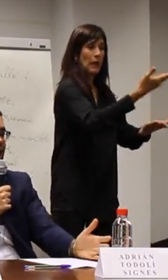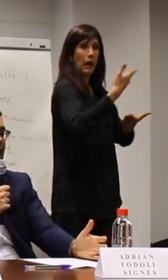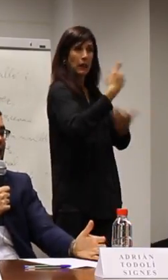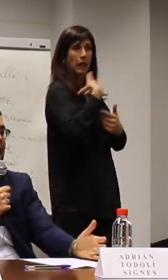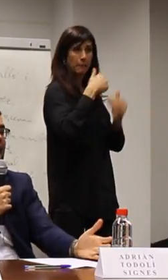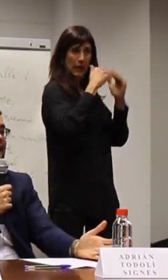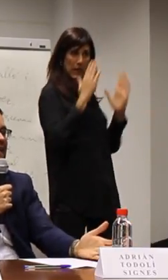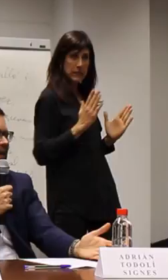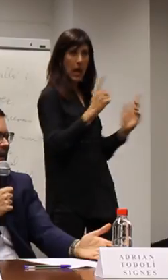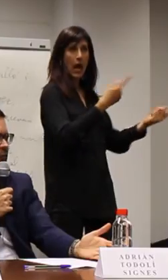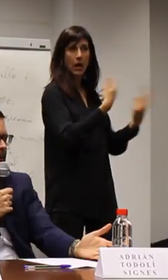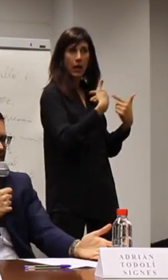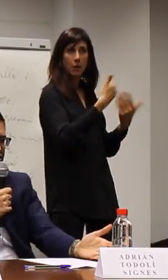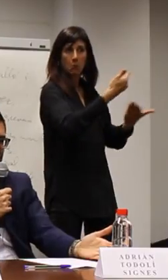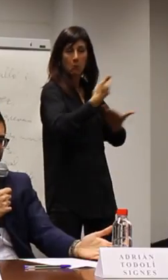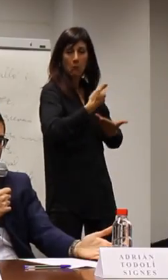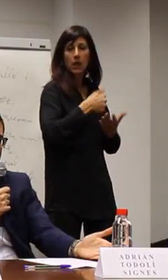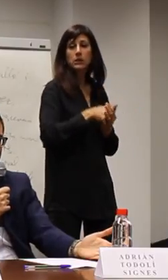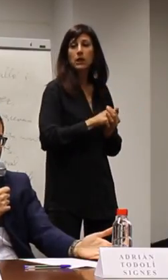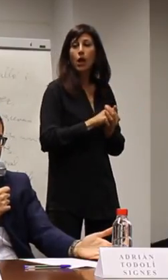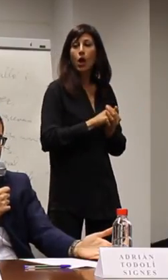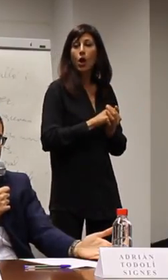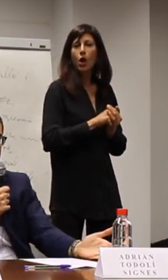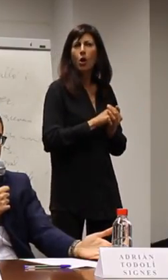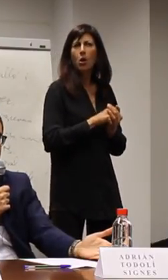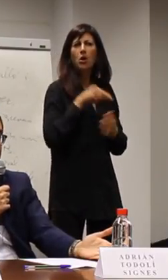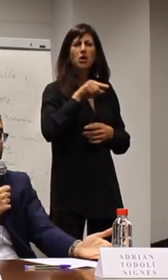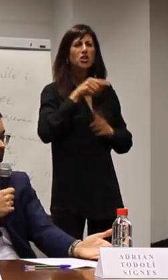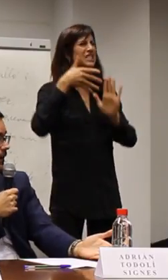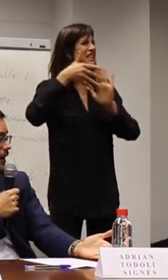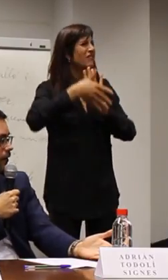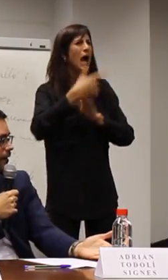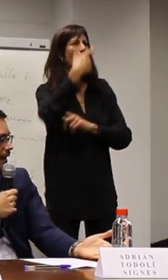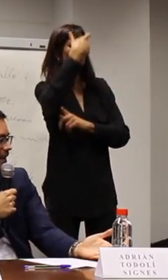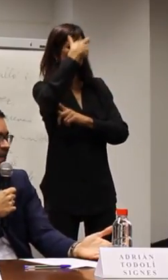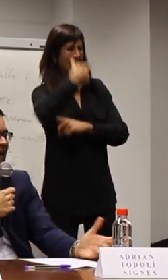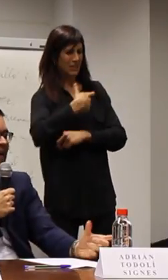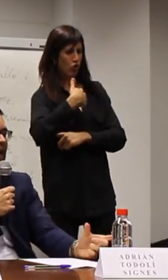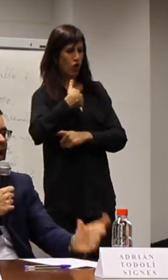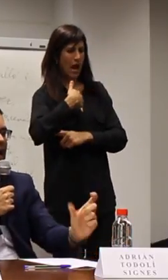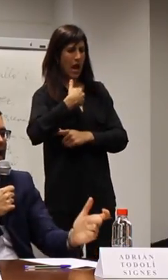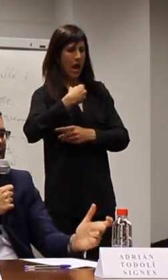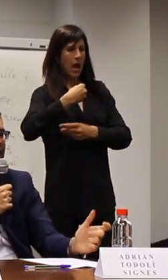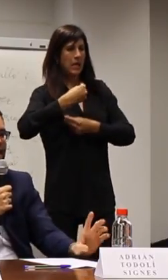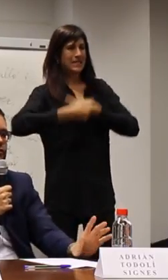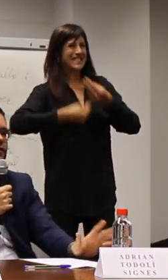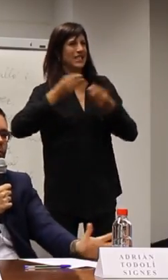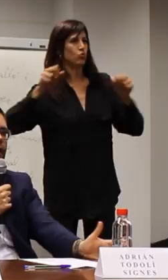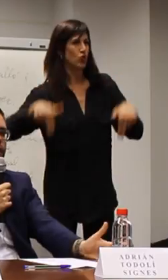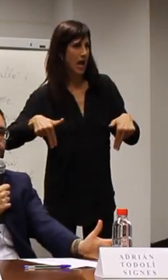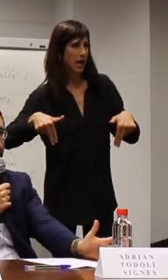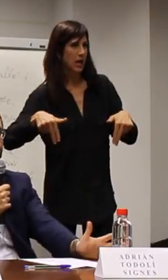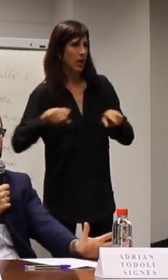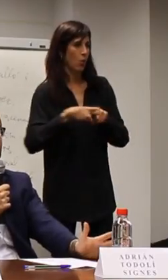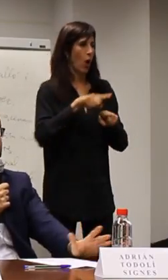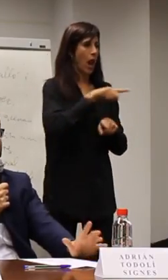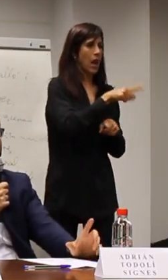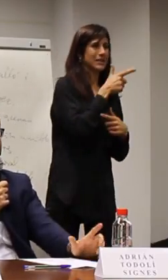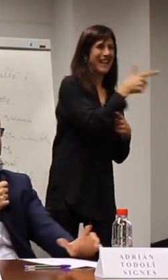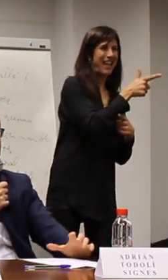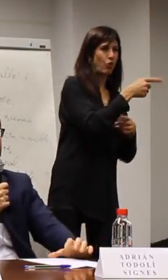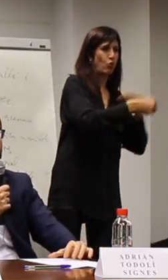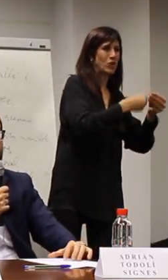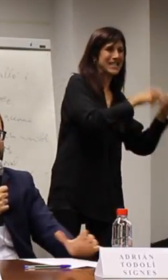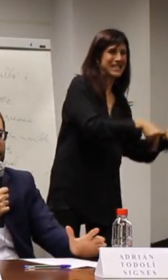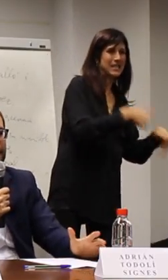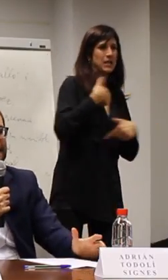etc. ¿Aquí qué hay? ¿Una persona infrautilizada? Claro, es que aquí es donde puede haber un, ¿no? Es decir,